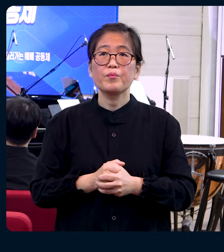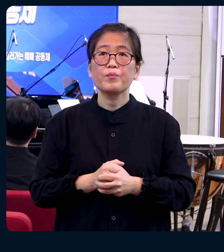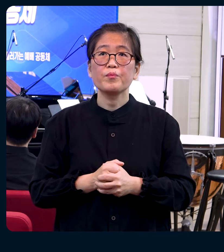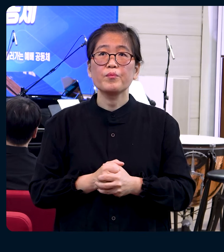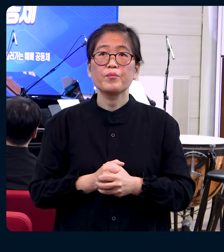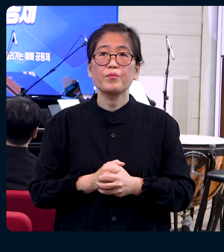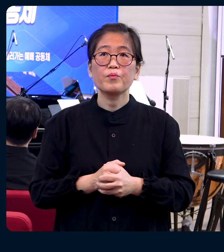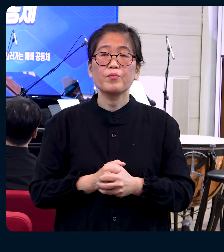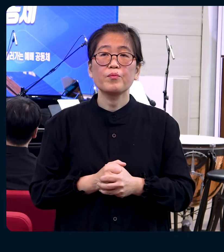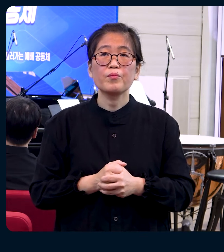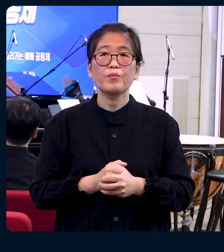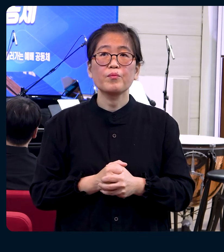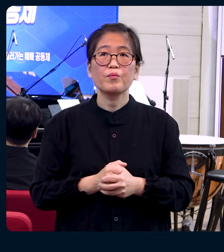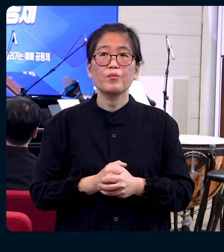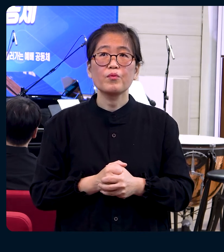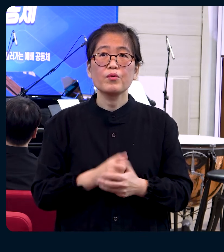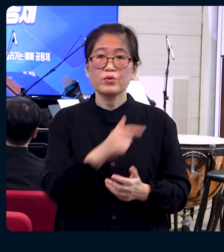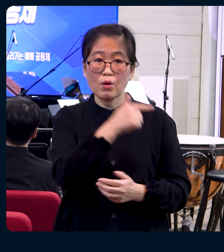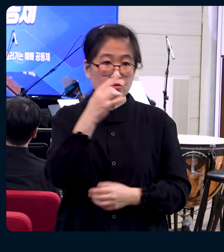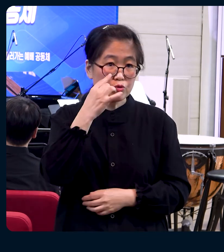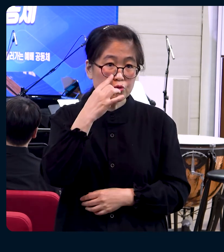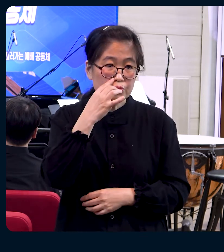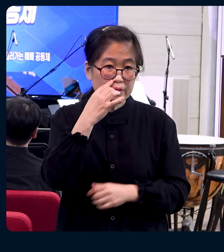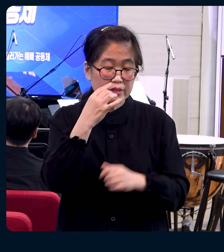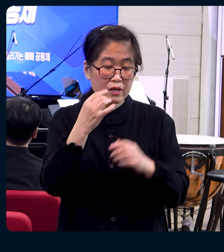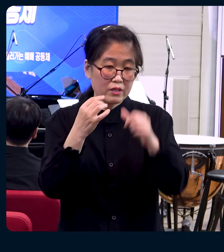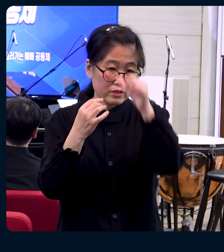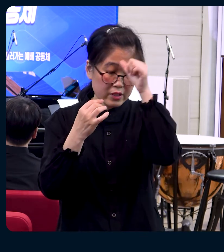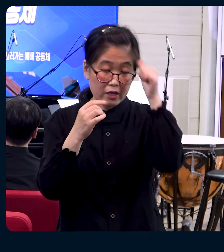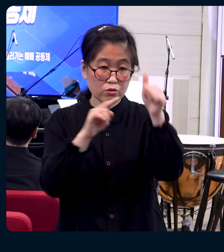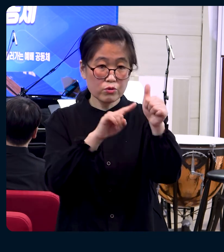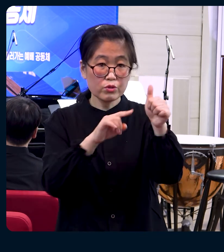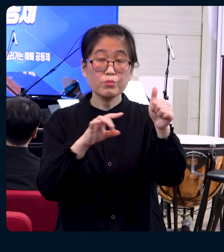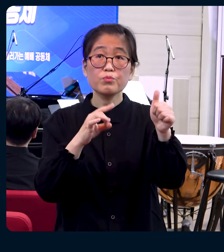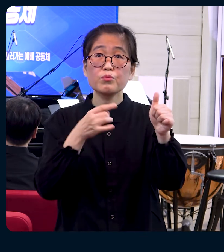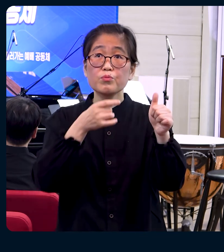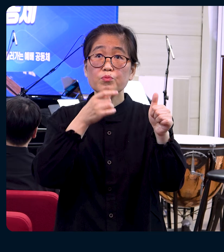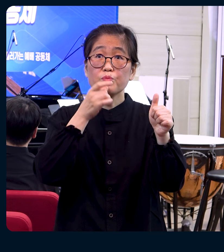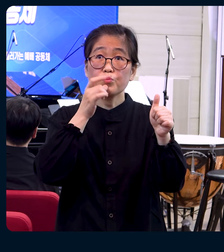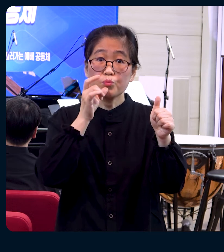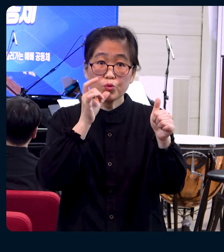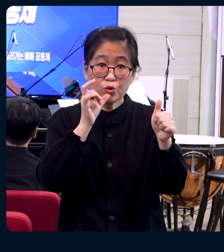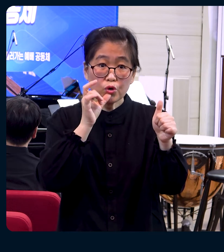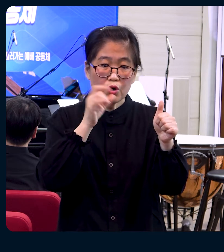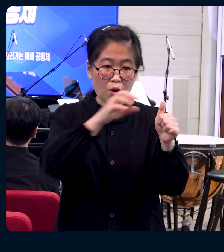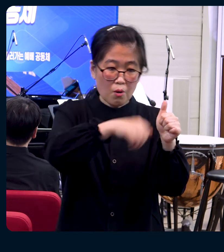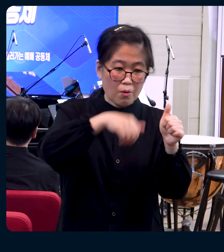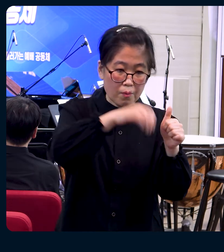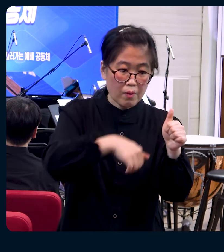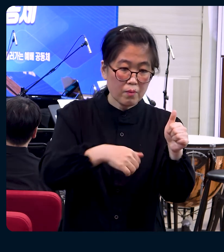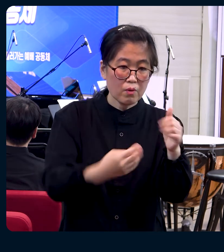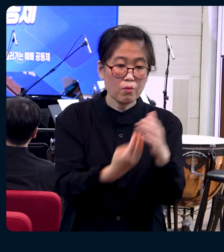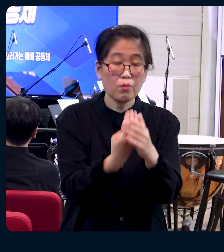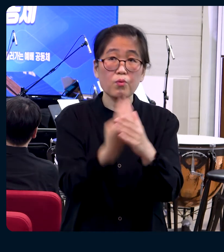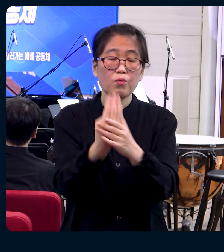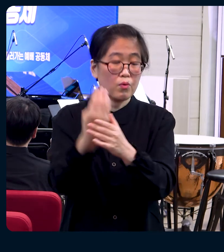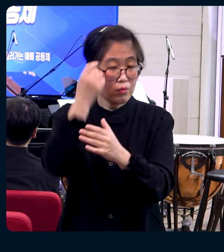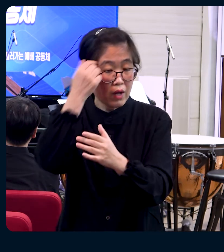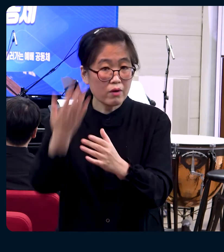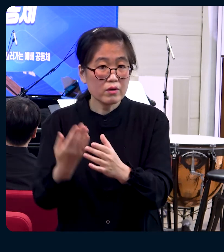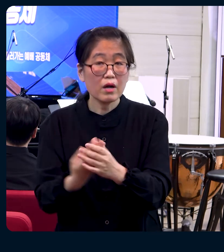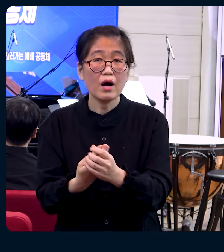나온대요. 그래서 제가 그 후배가 그랬대요. 너무 궁금해서 그 장로님께 어떻게 그렇게 물을 다, 땅을 파면 다 나오냐